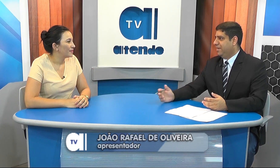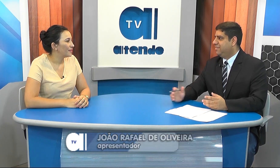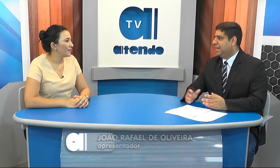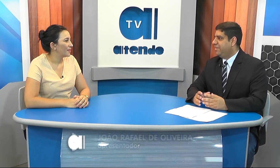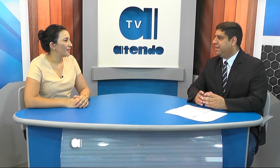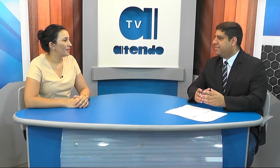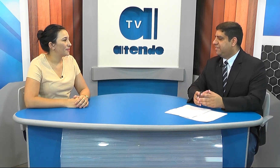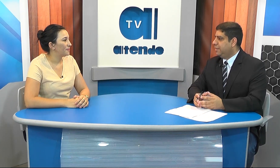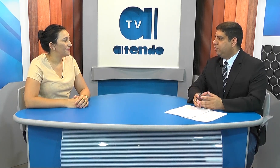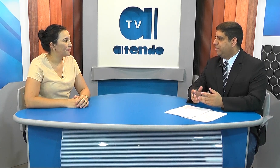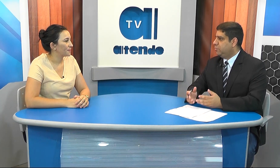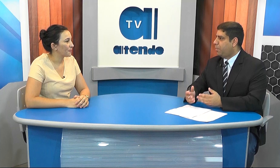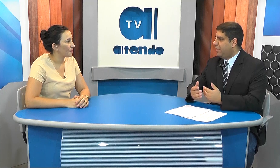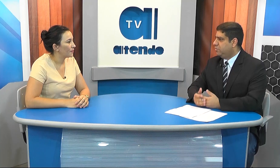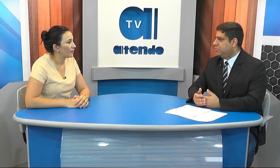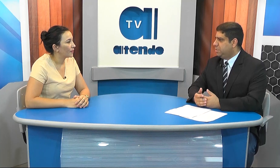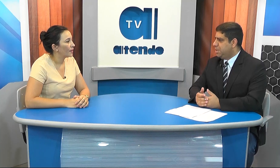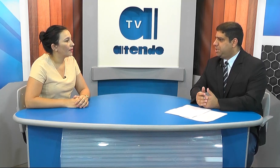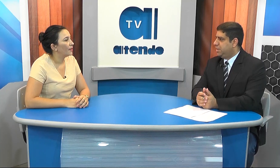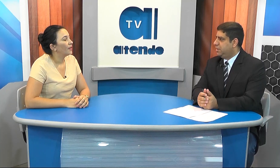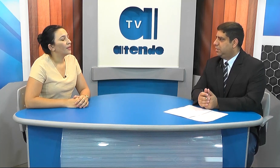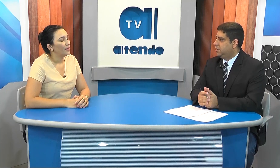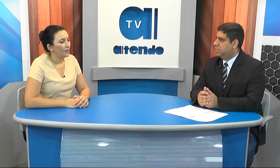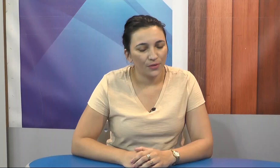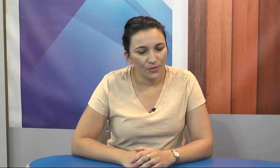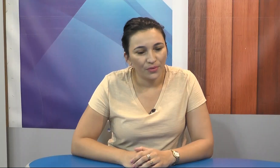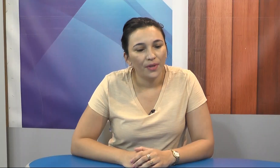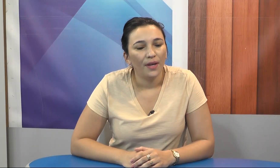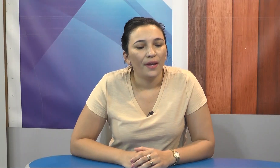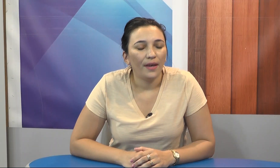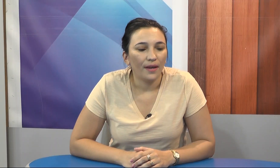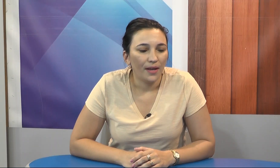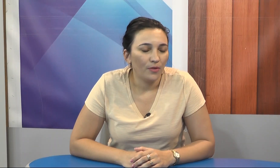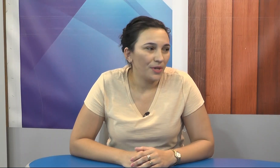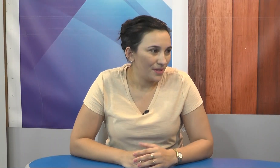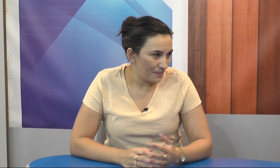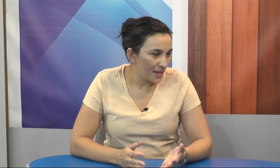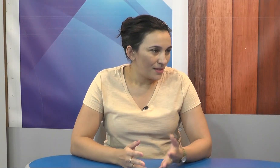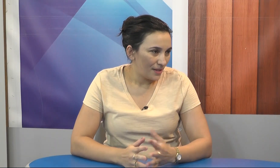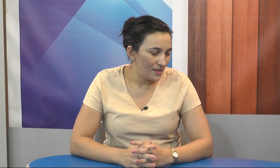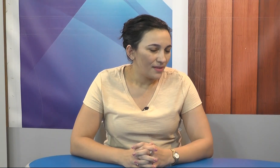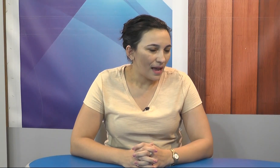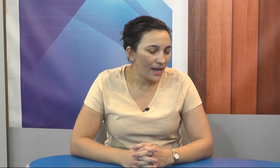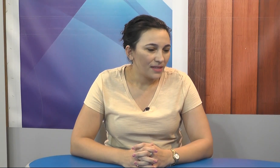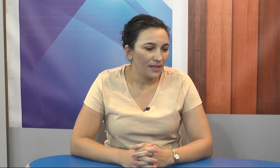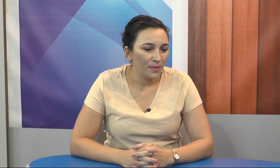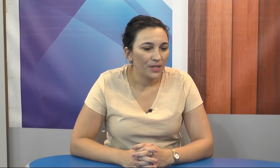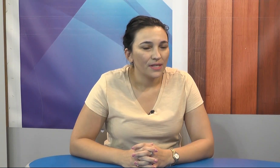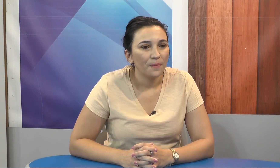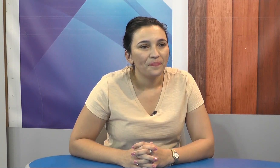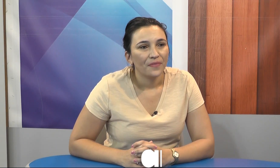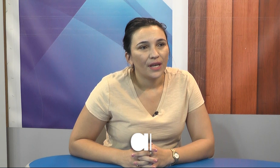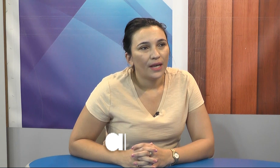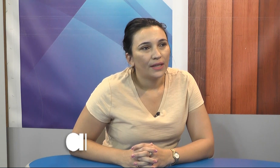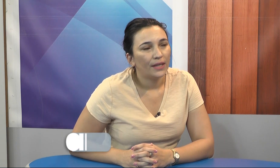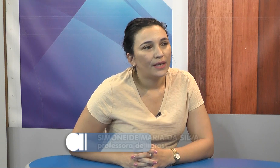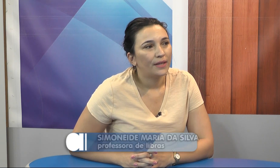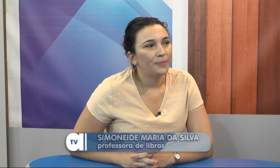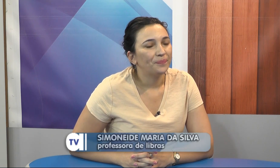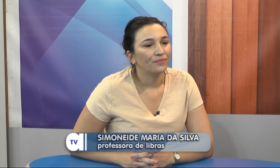ela vem crescendo e fazendo parte do nosso dia a dia, né? Isso. A língua brasileira de sinais, Libras, ela